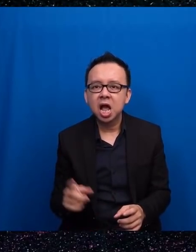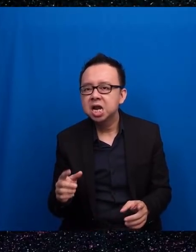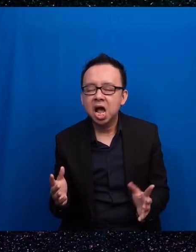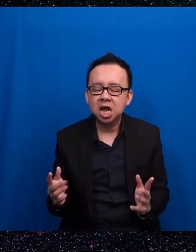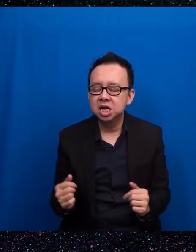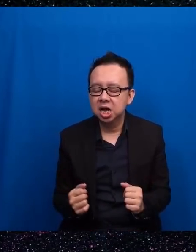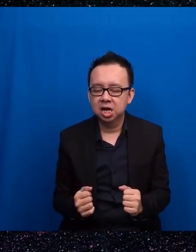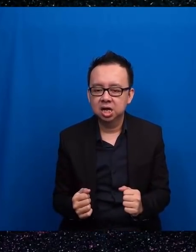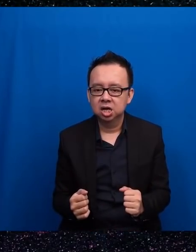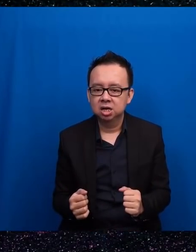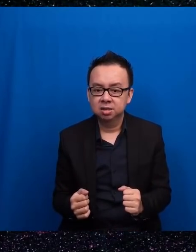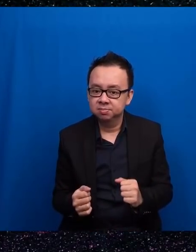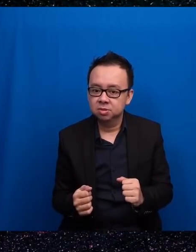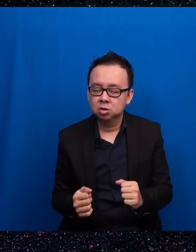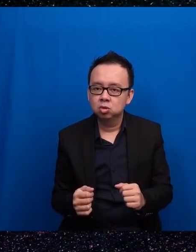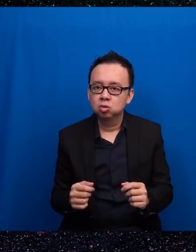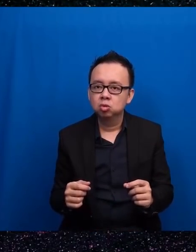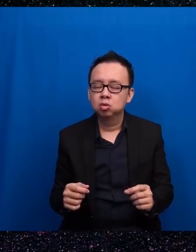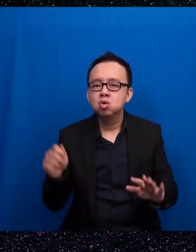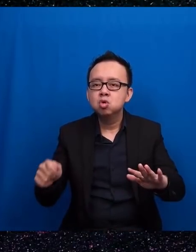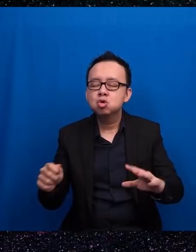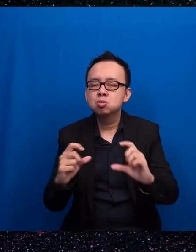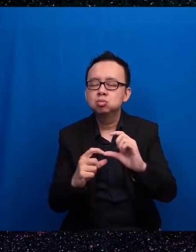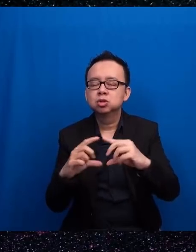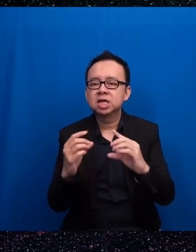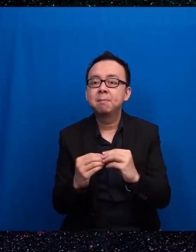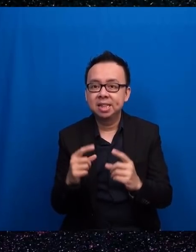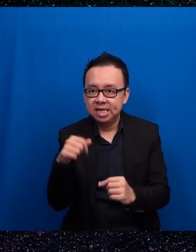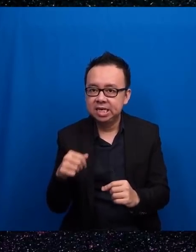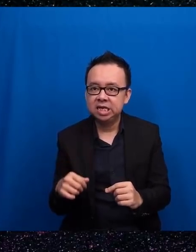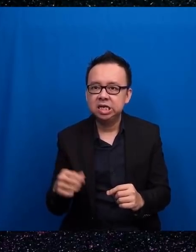Sometimes ya, hukum sabat ini diabaikan oleh populasi bumi.